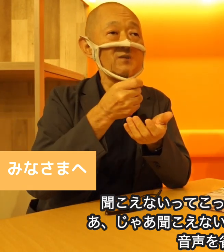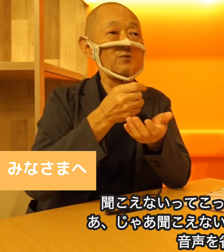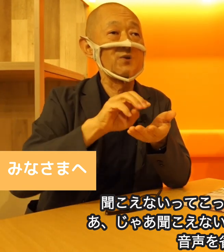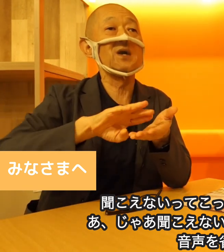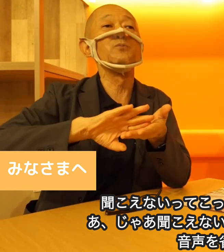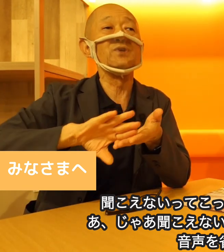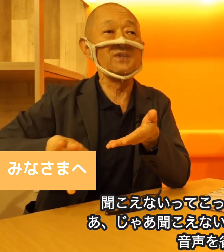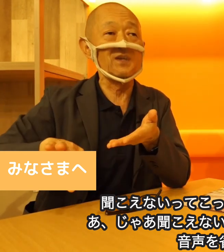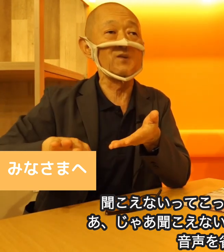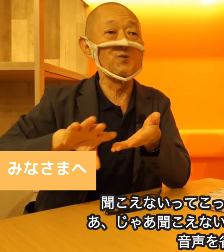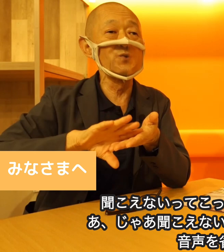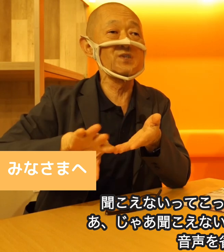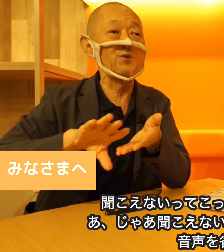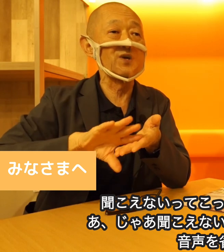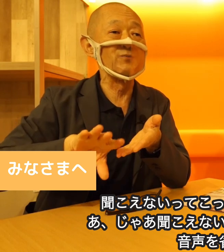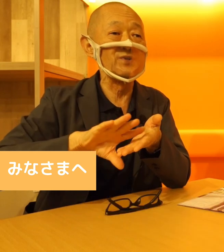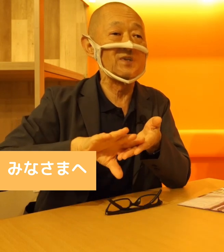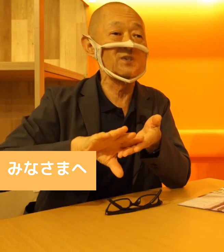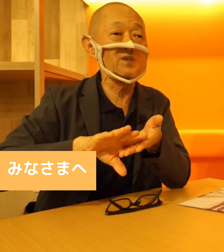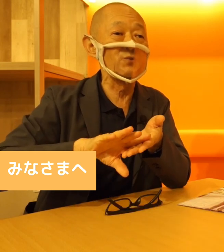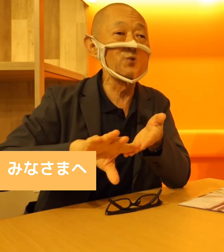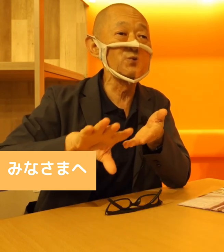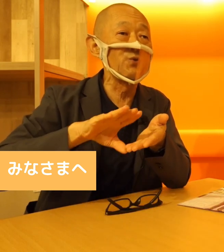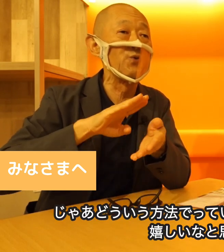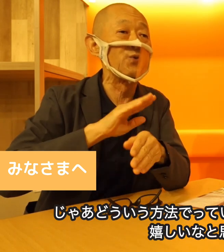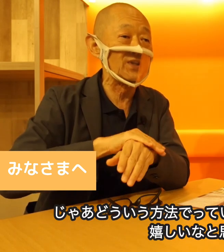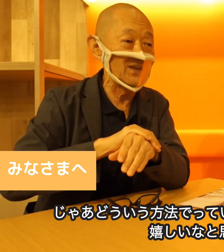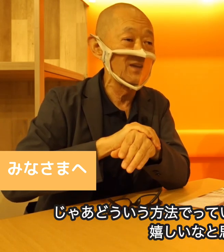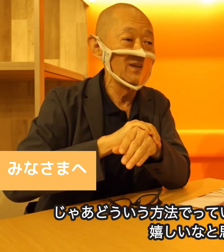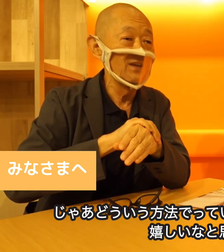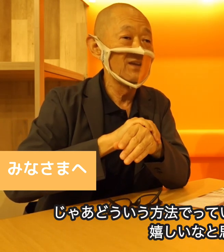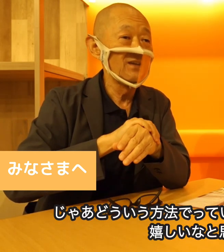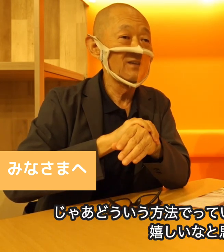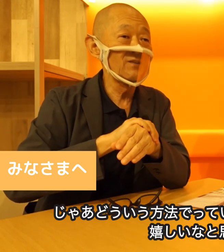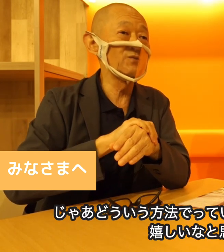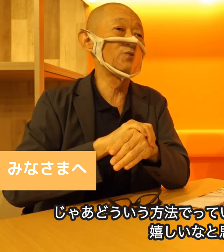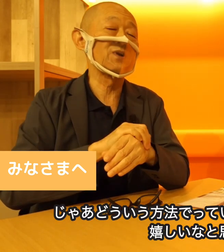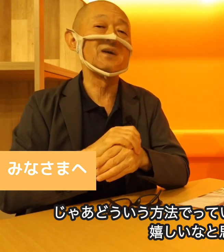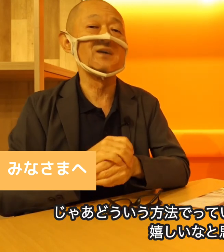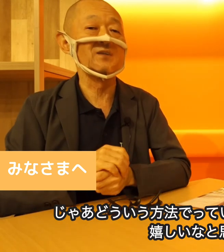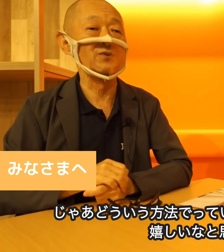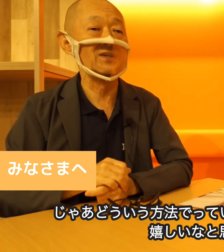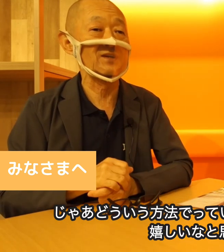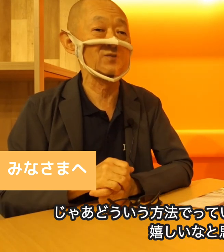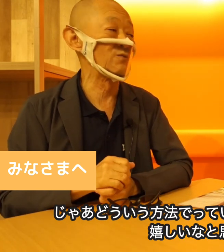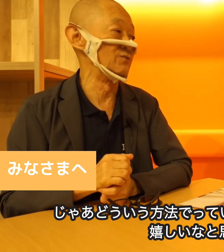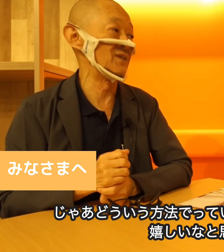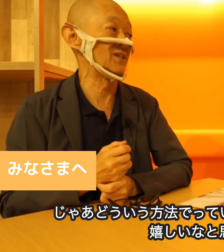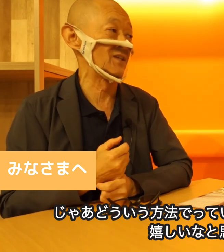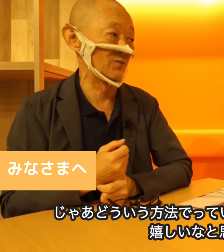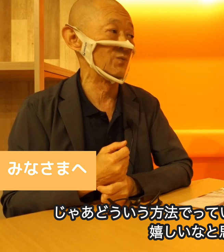うのを省いて、音声を省いて、じゃあどういう方法でっていうのを考えてくれたらすごく嬉しいなと思うん